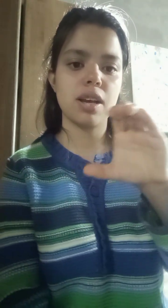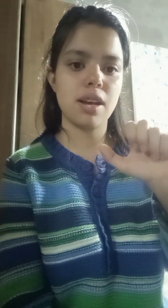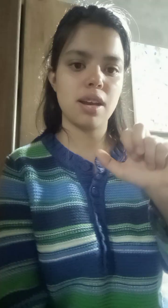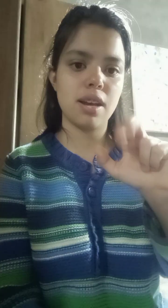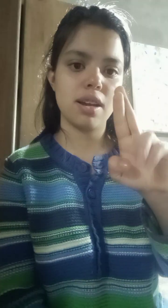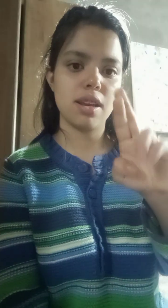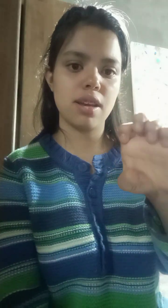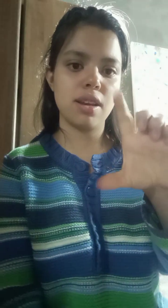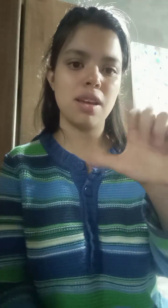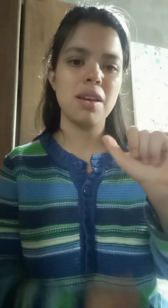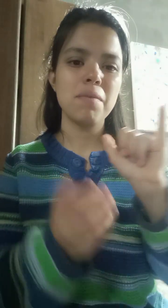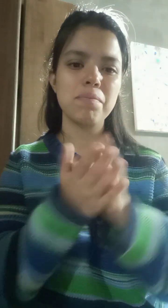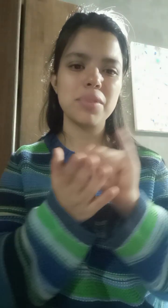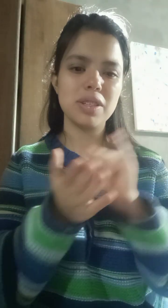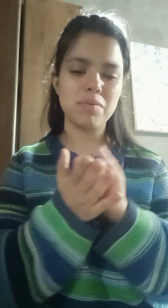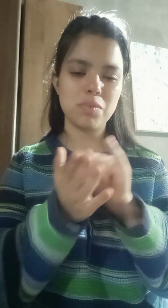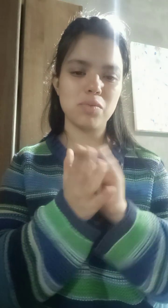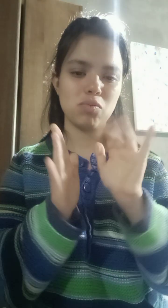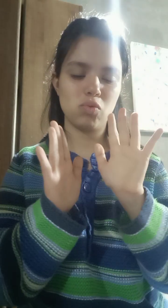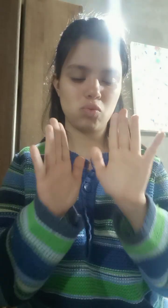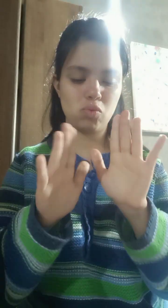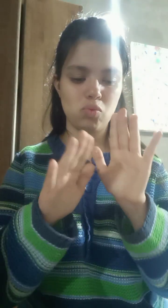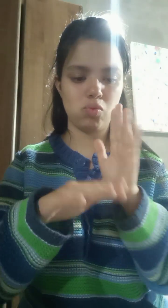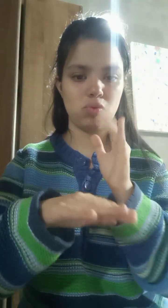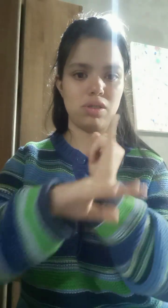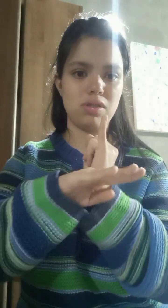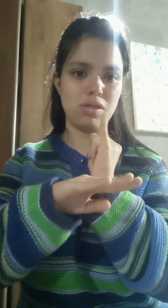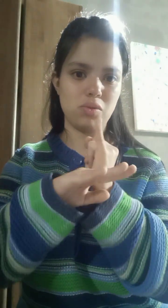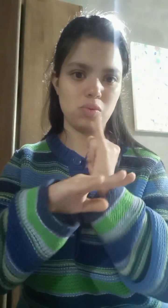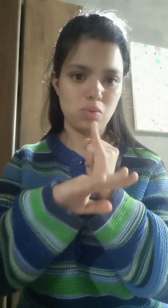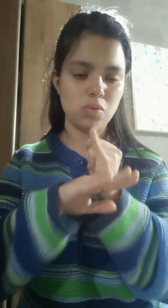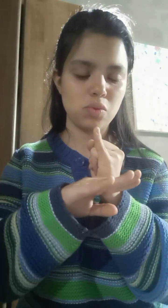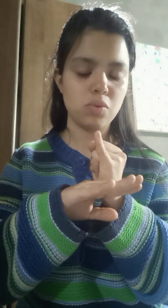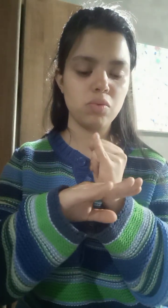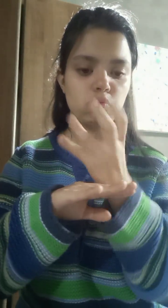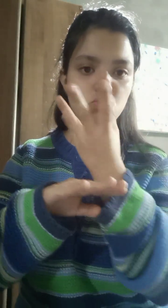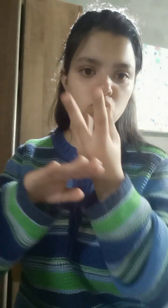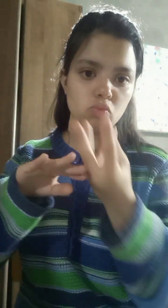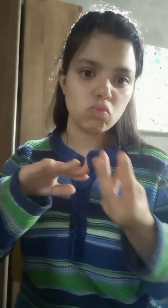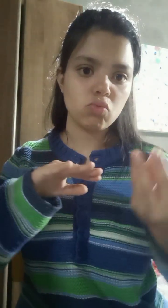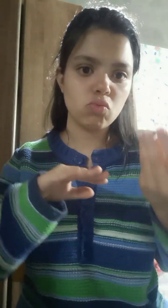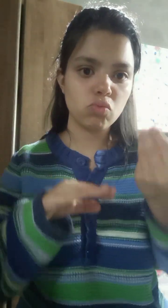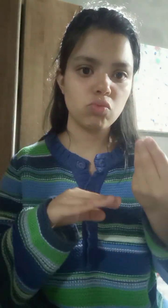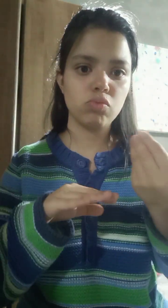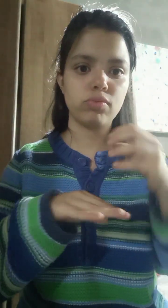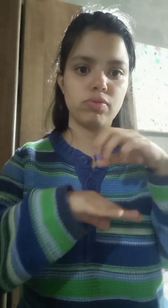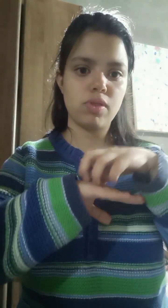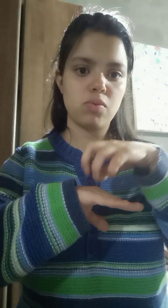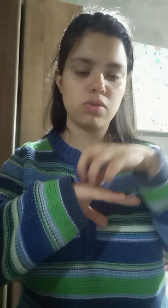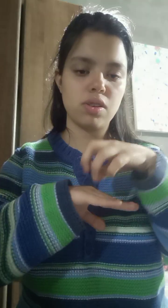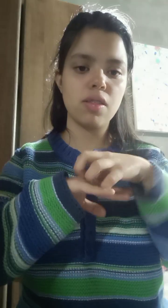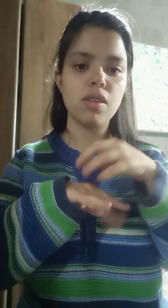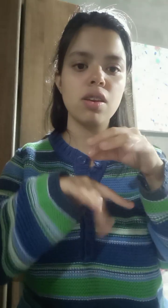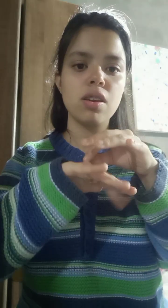MPICBS del Departamento de Neuropsicología encargado de la investigación, dice: